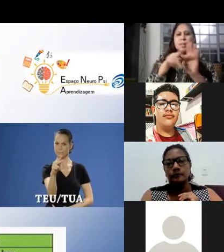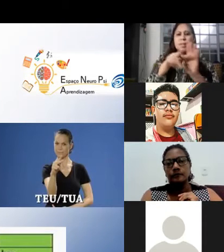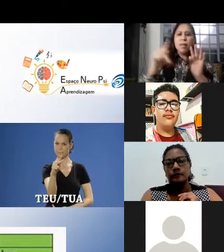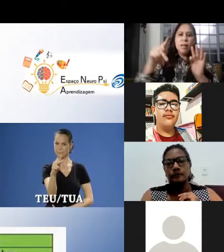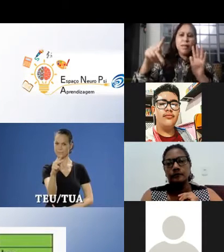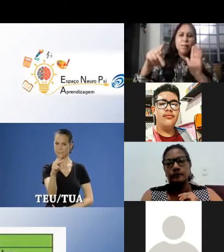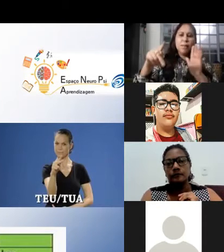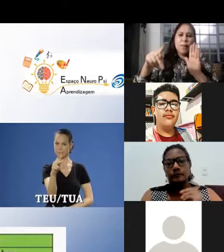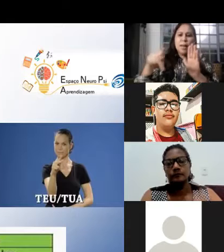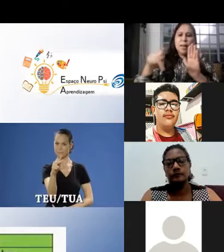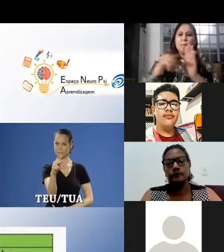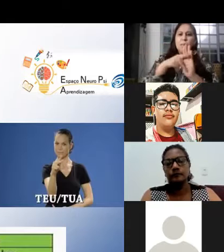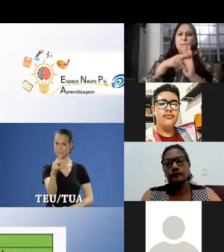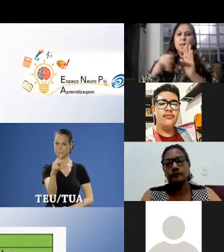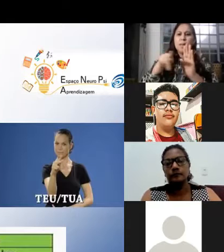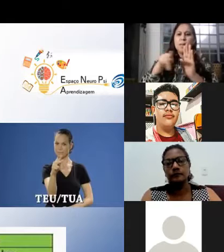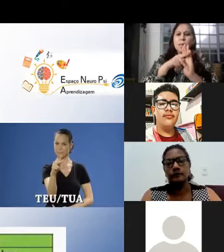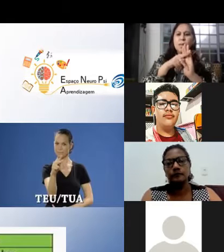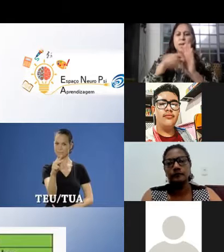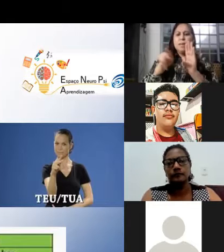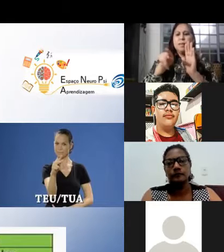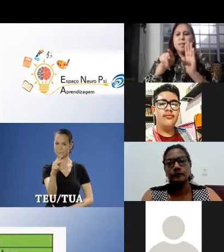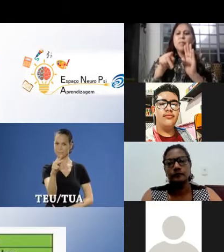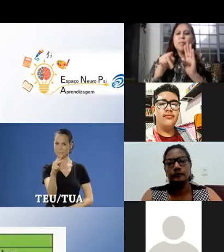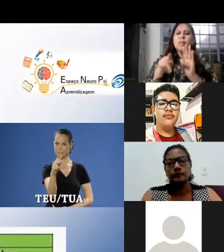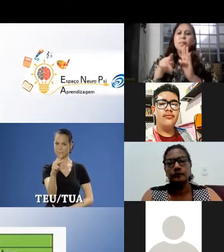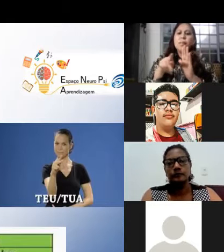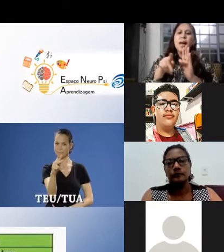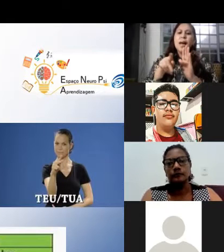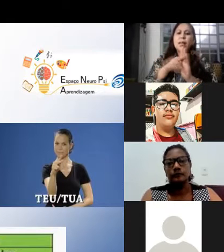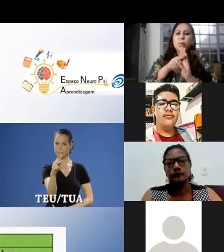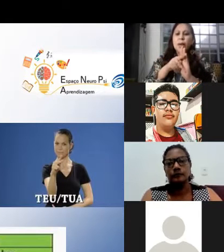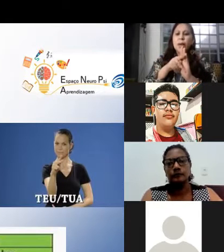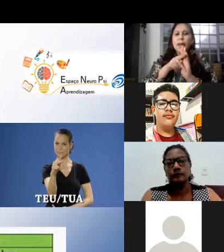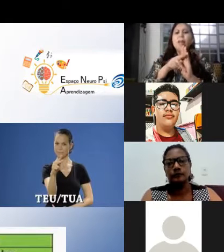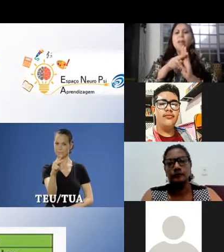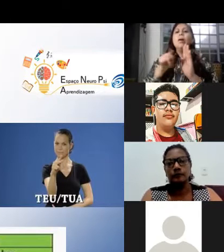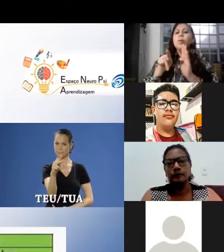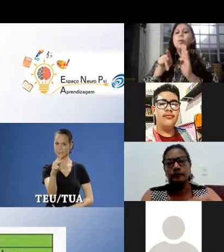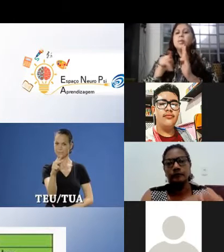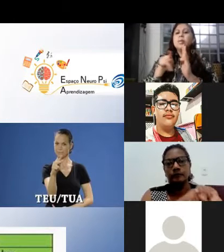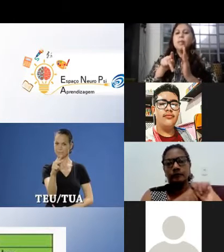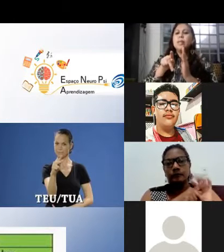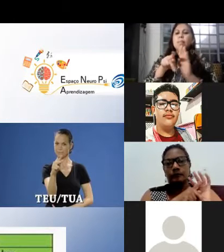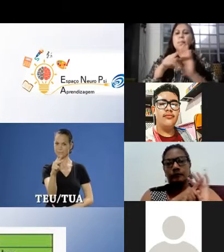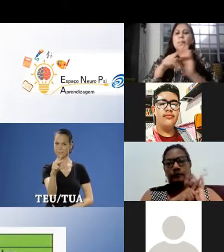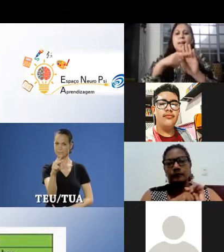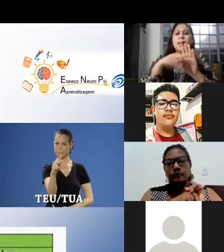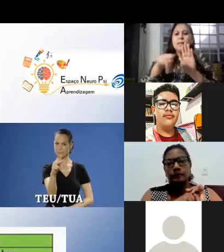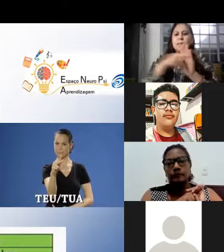posse. Letra P, aqui a mão aberta, ó. Esse sinal é o sinal de particular ou sinal